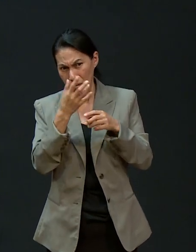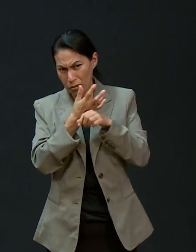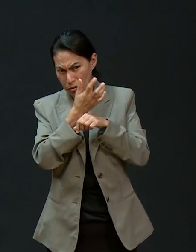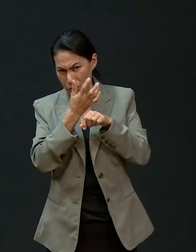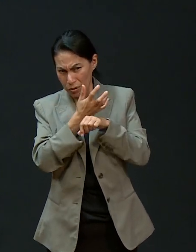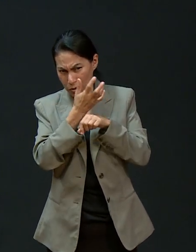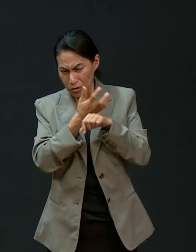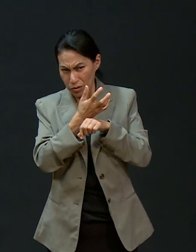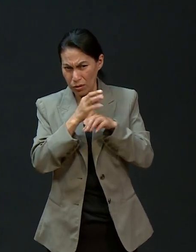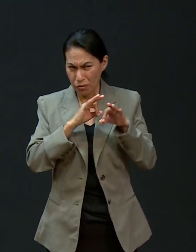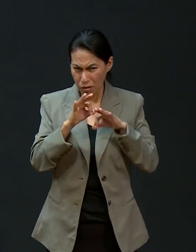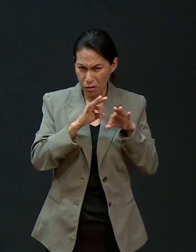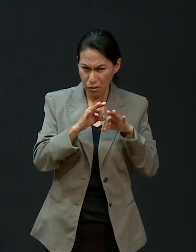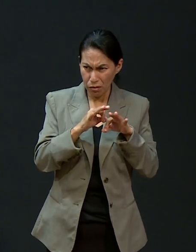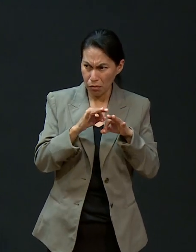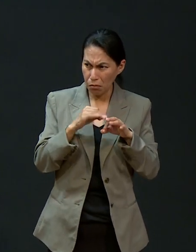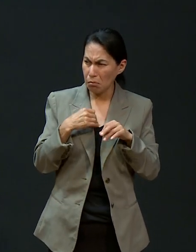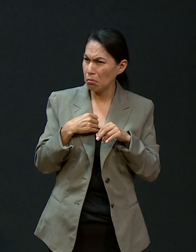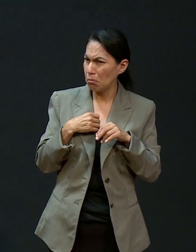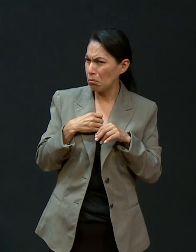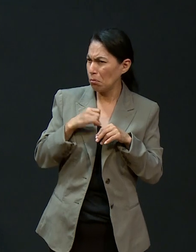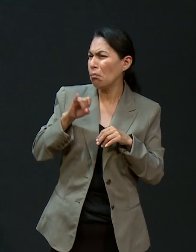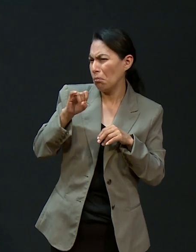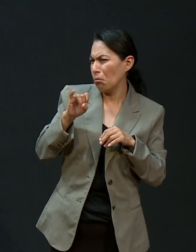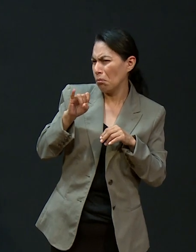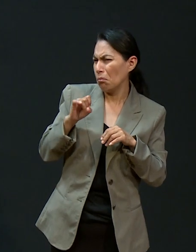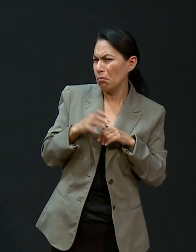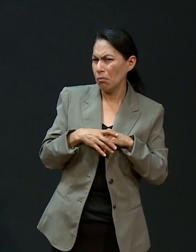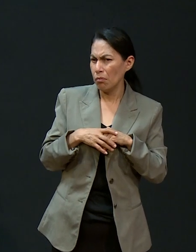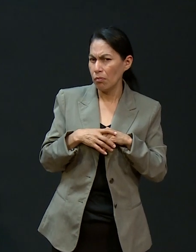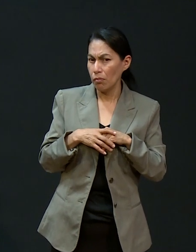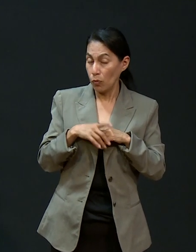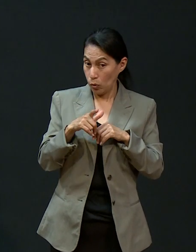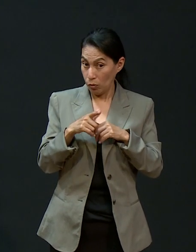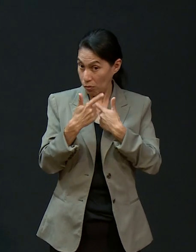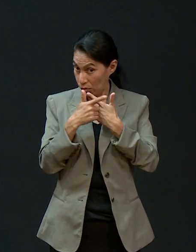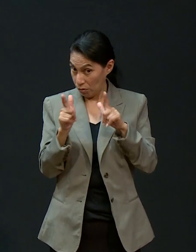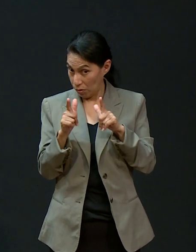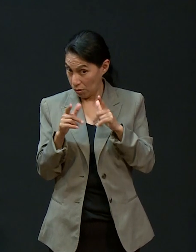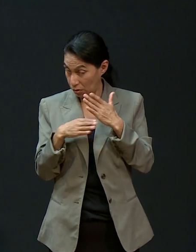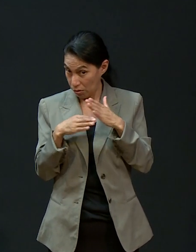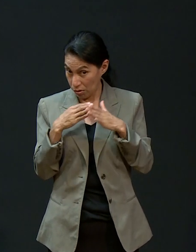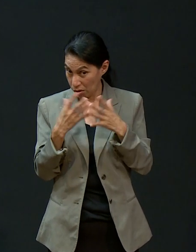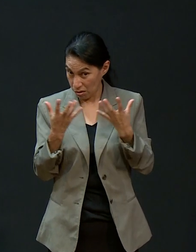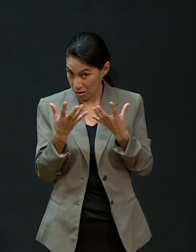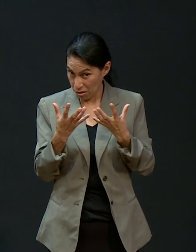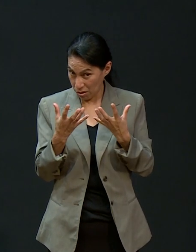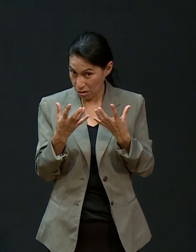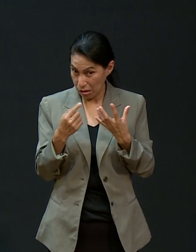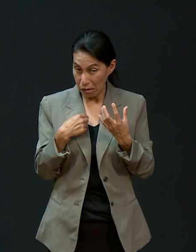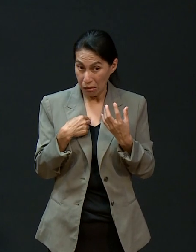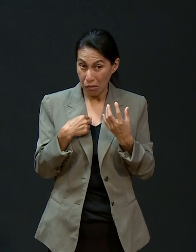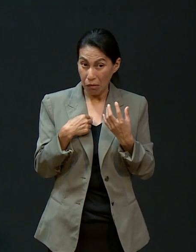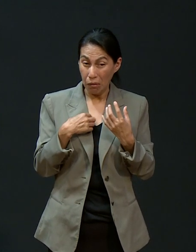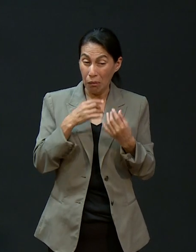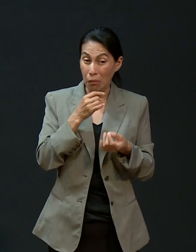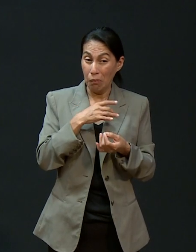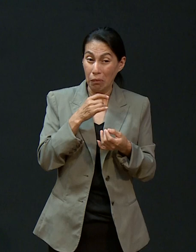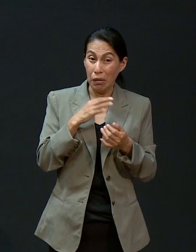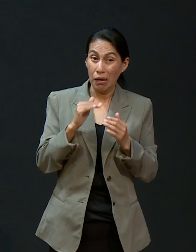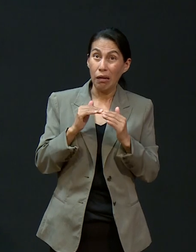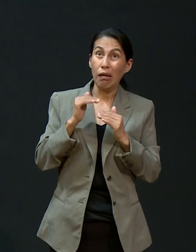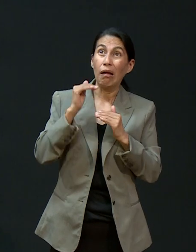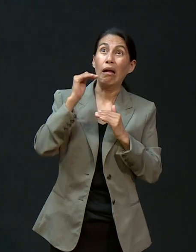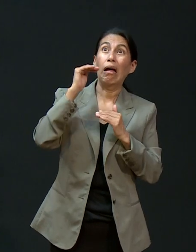trabajar? Sí, iría. Ok. Y tú haces cualquier cosa. Y digo, tengo